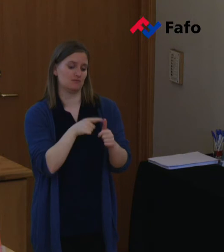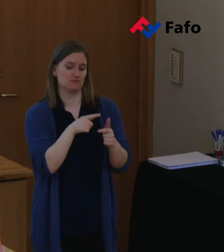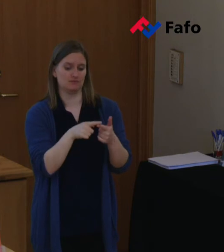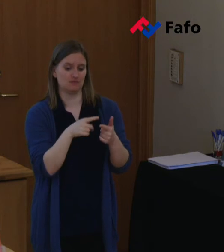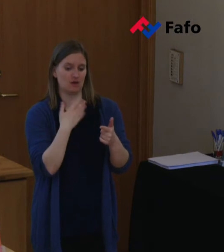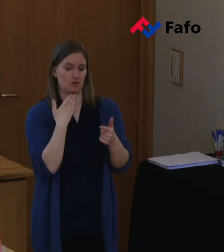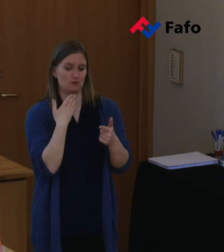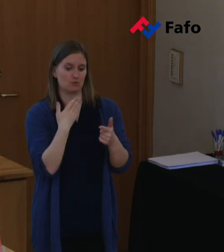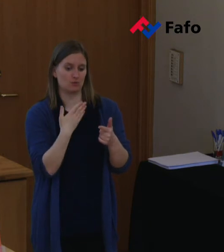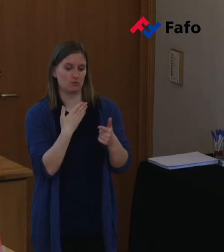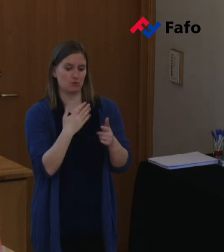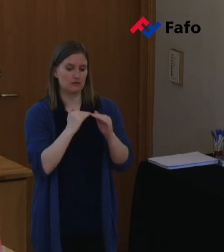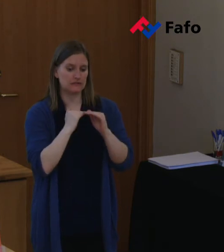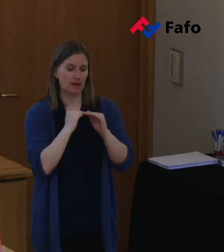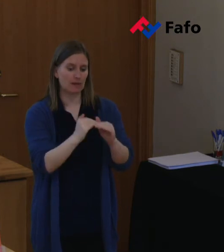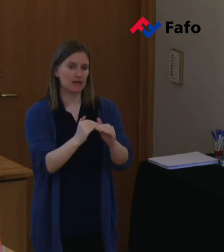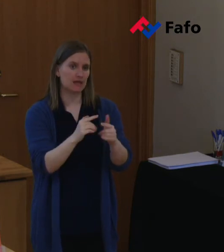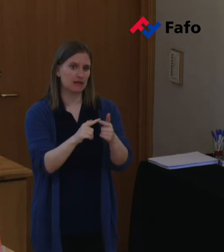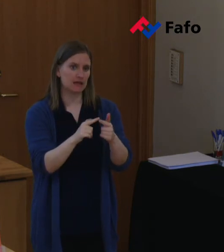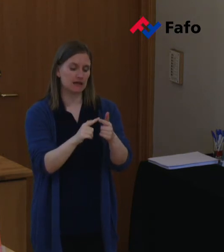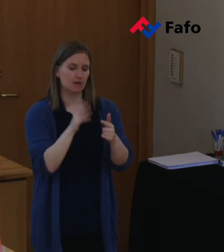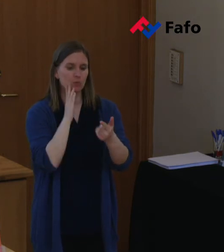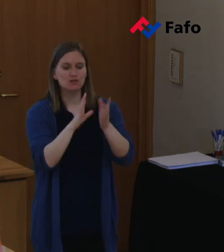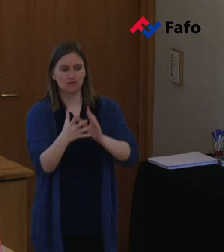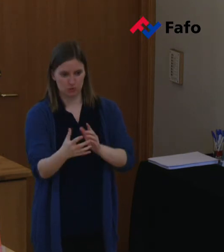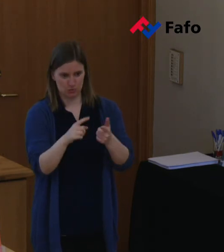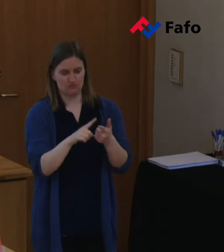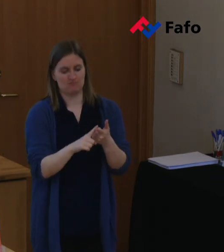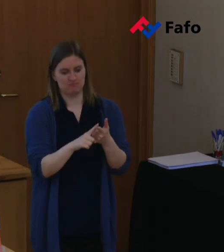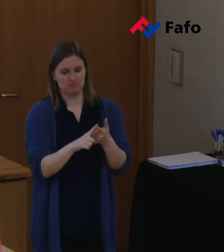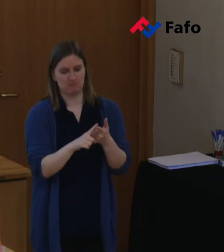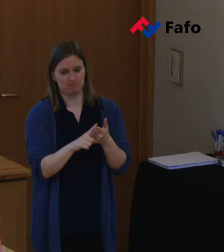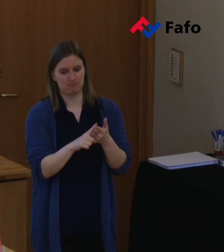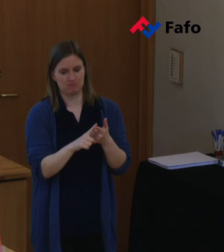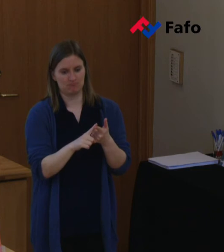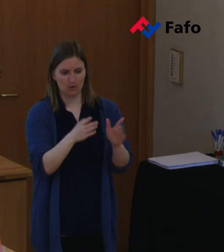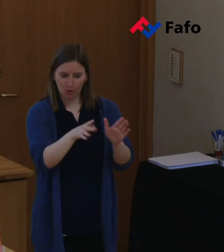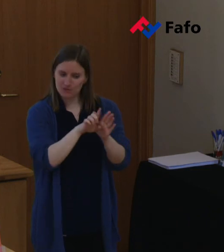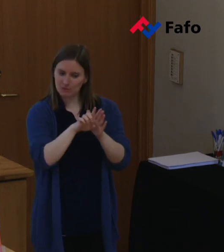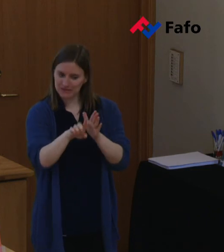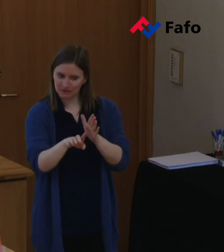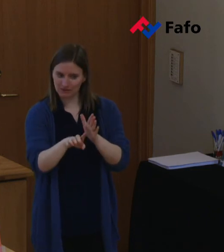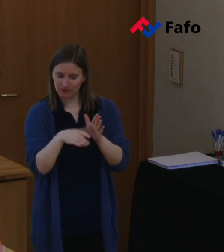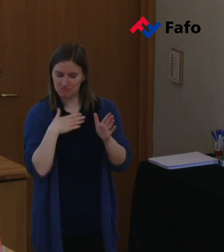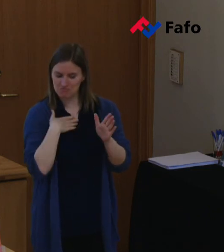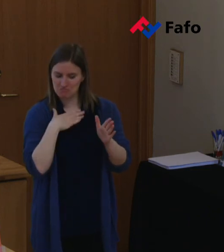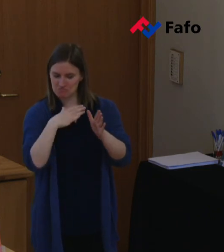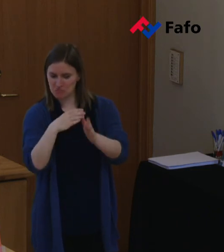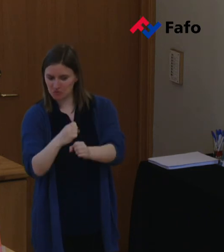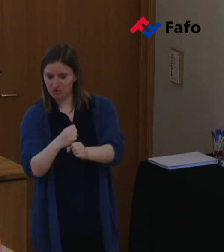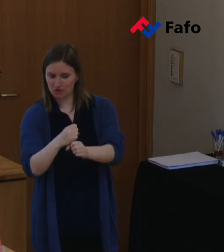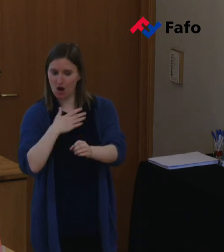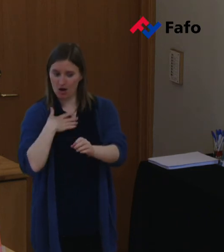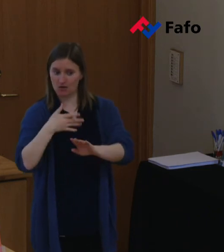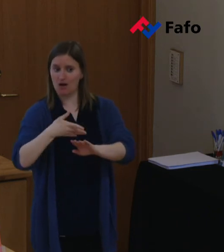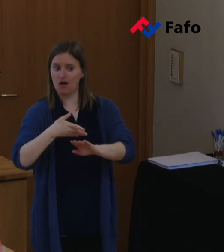god stabil bosituasjon. Så vil jeg samtidig trekke fram at det finnes også